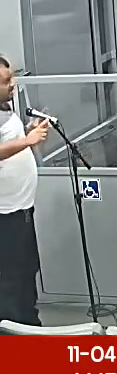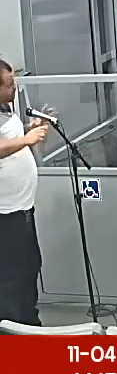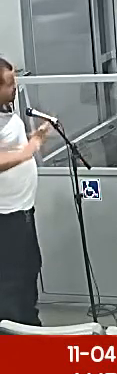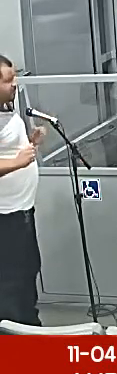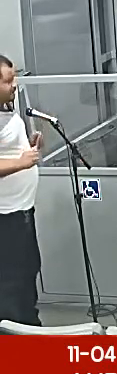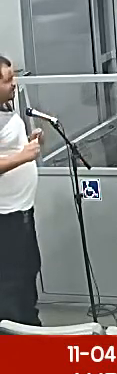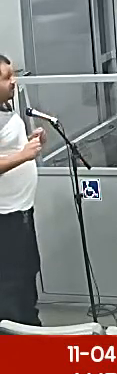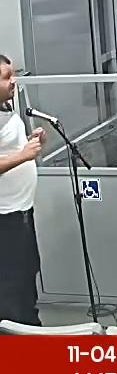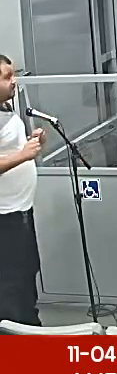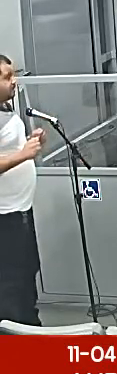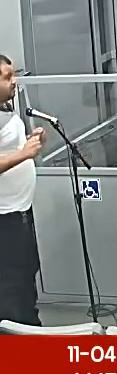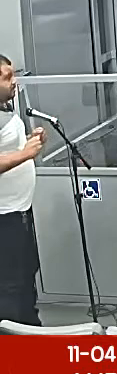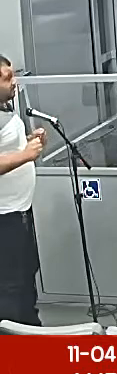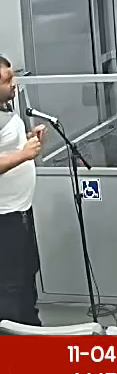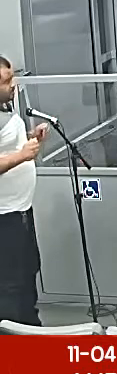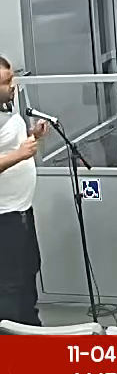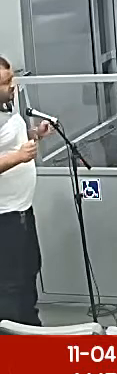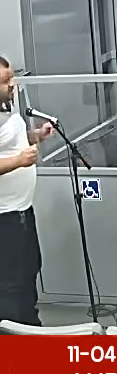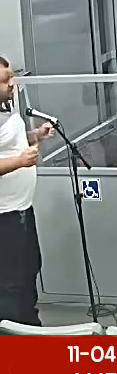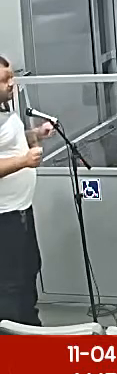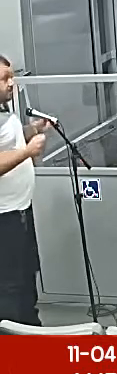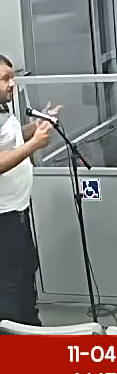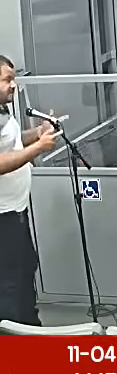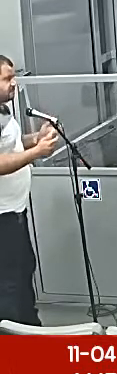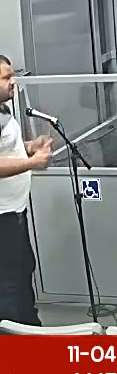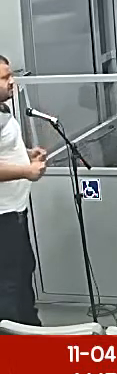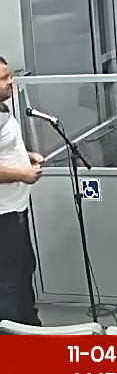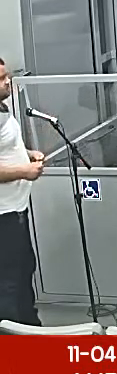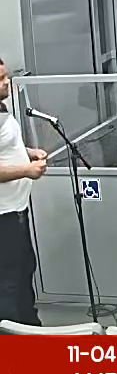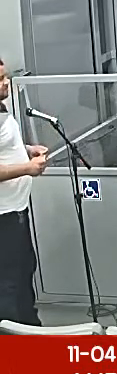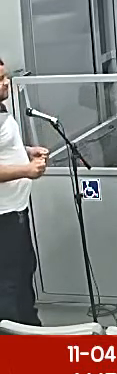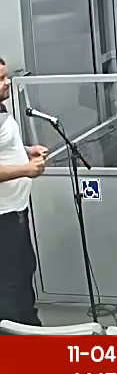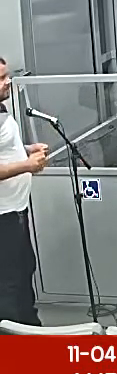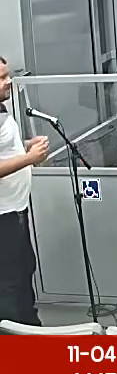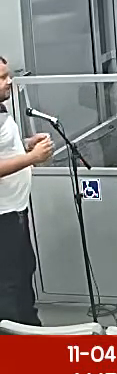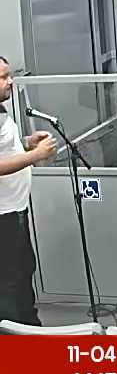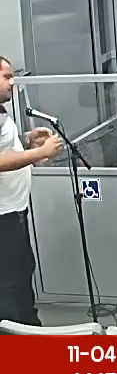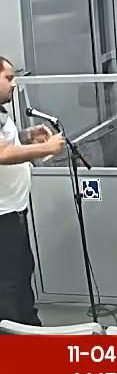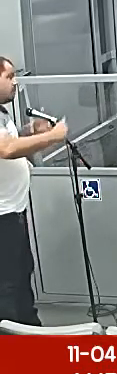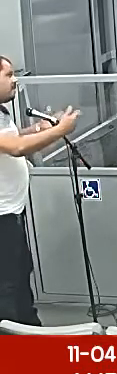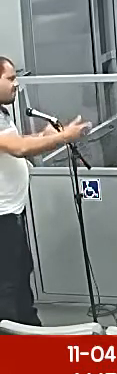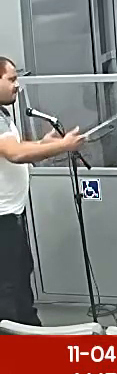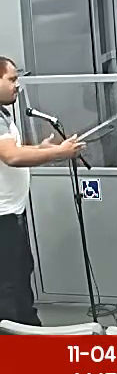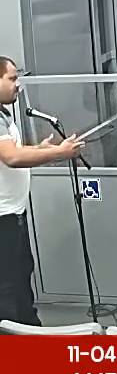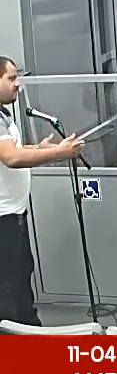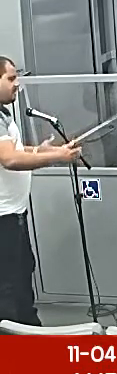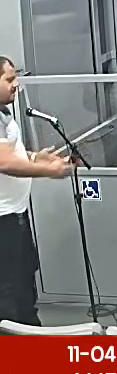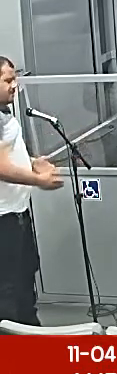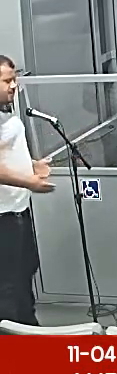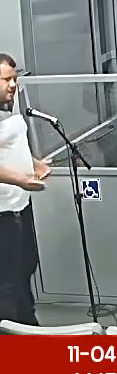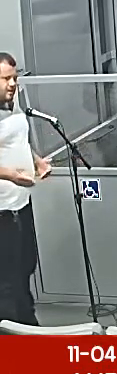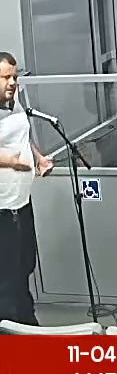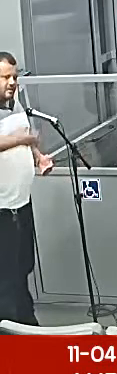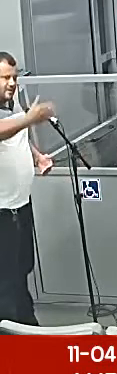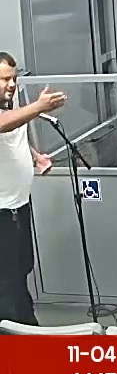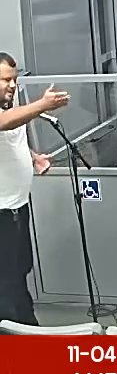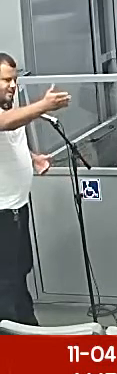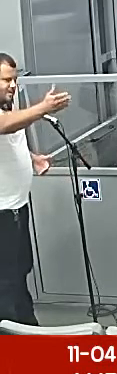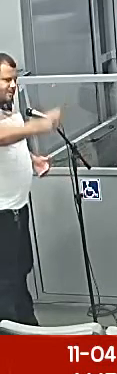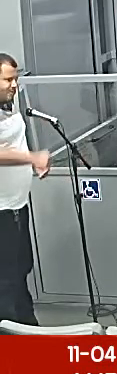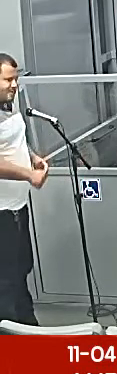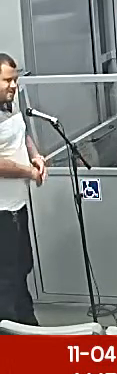ela vai por água abaixo porque não se consegue chegar ao êxito e não consegue chegar no bem maior e